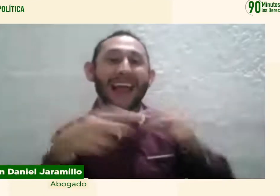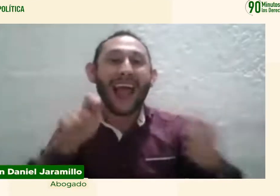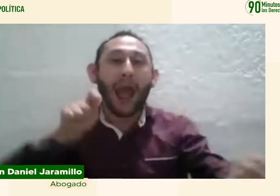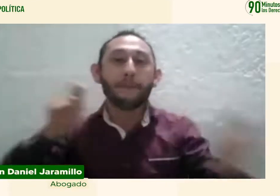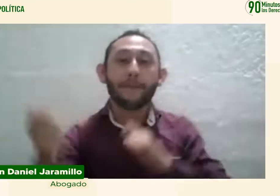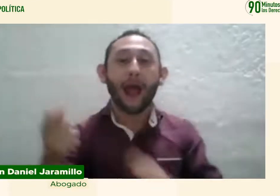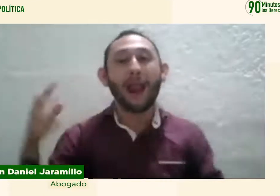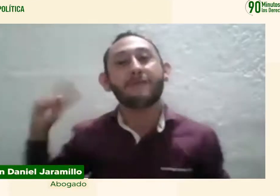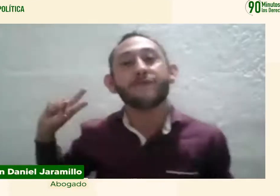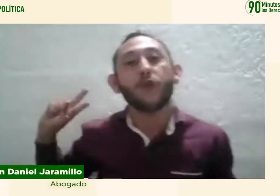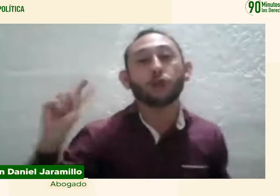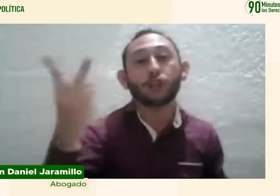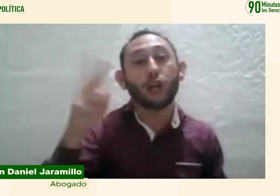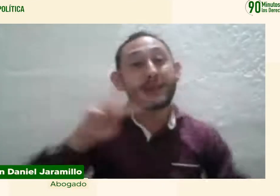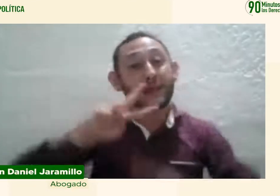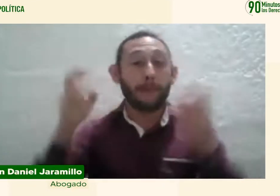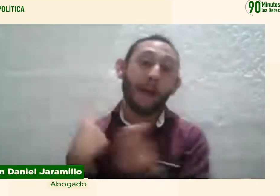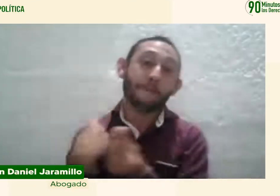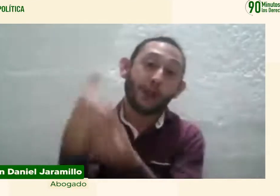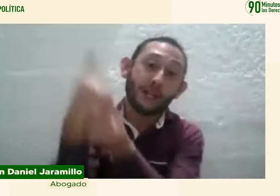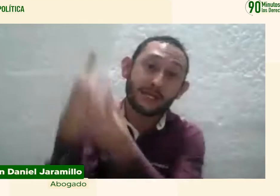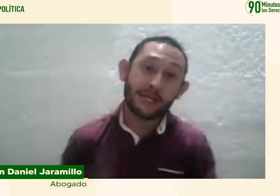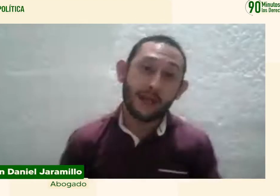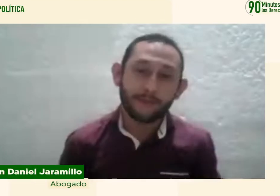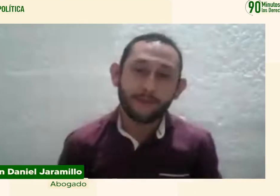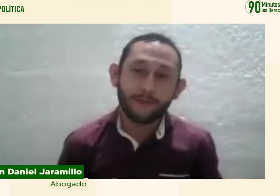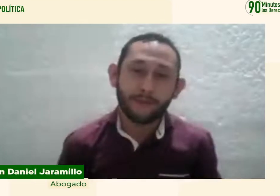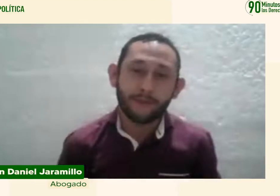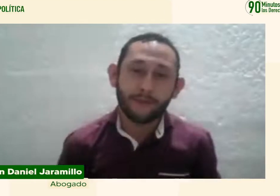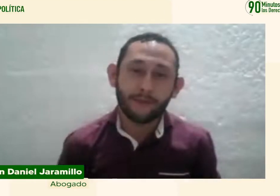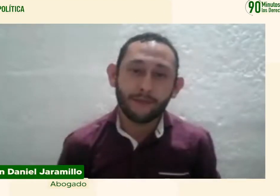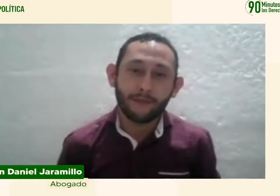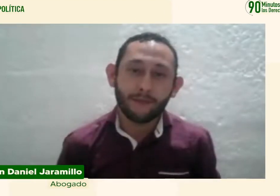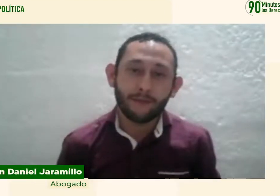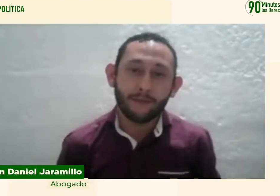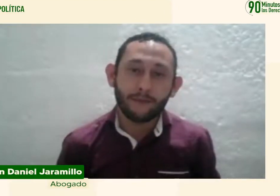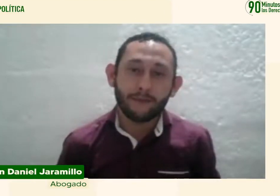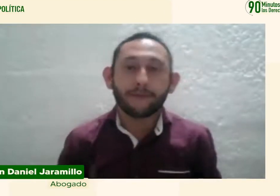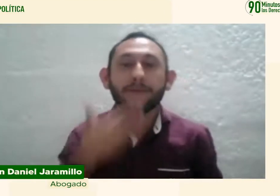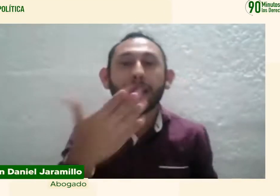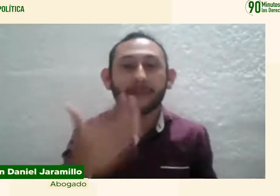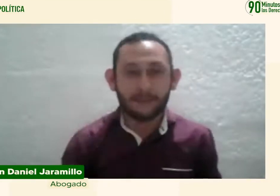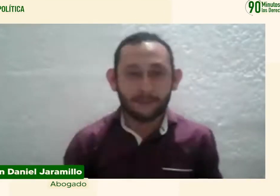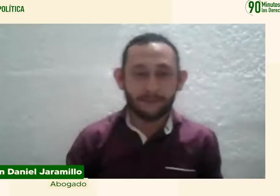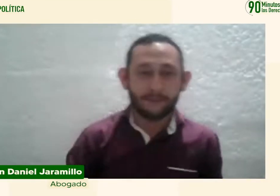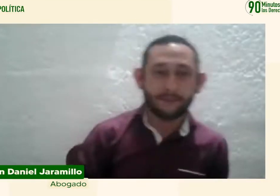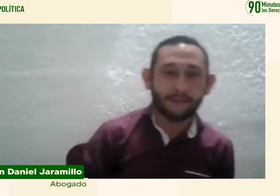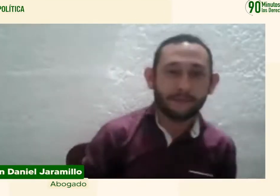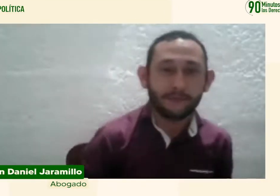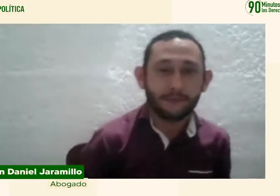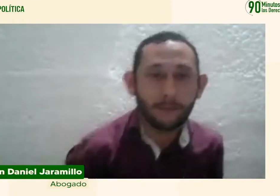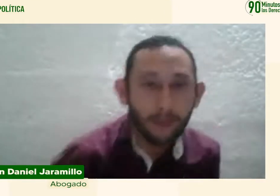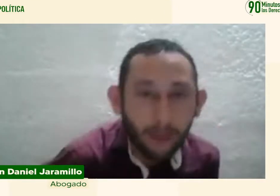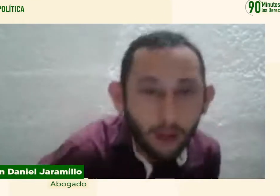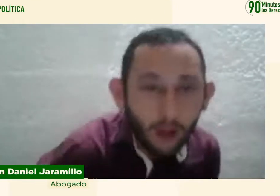necesitamos hacer esta incidencia política hacer una mirada desde todos los ángulos y poder evolucionar en este aspecto muchas